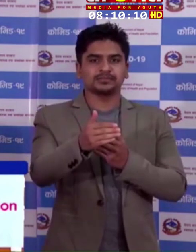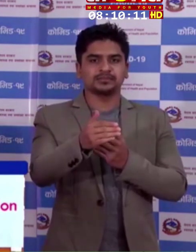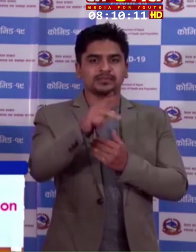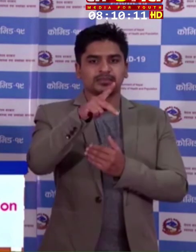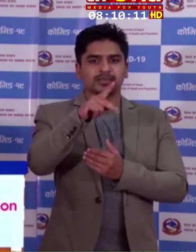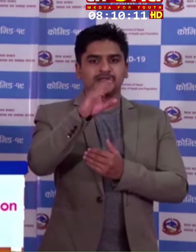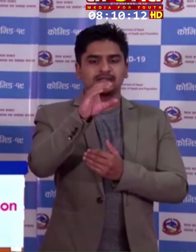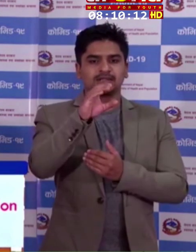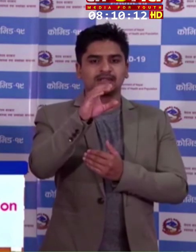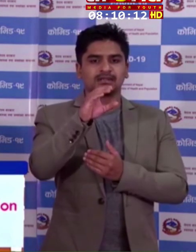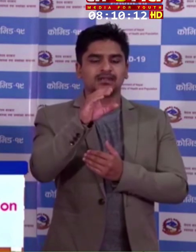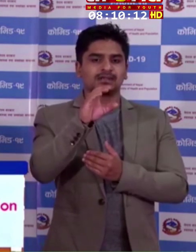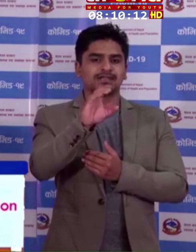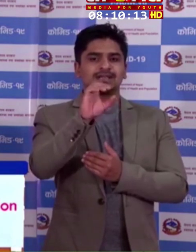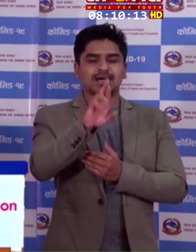पिसिआर